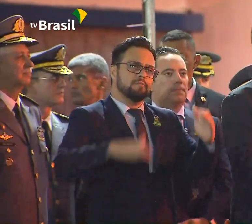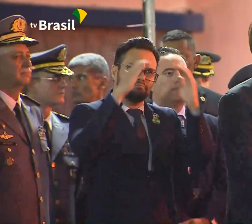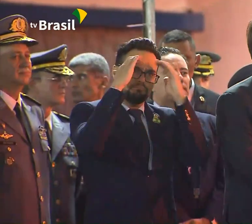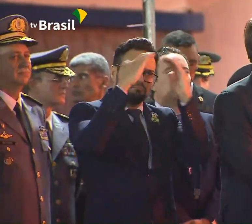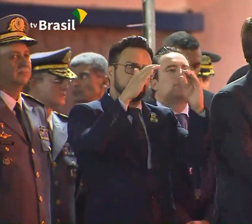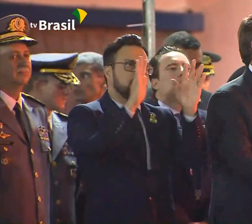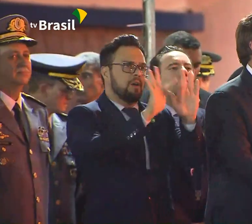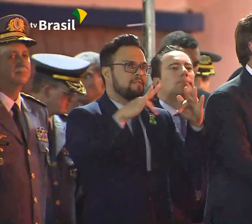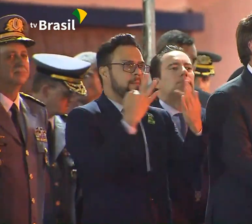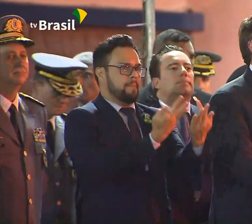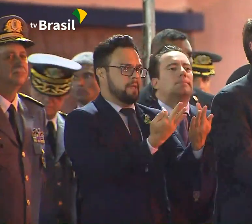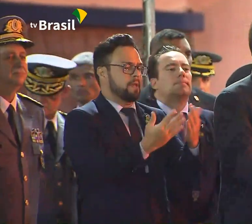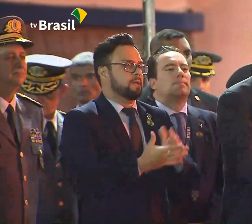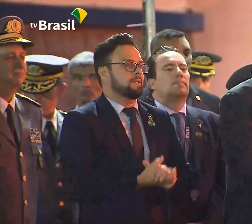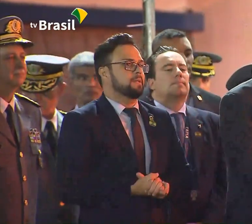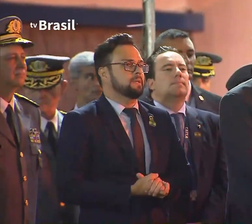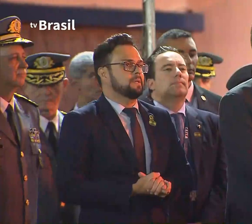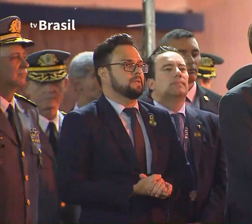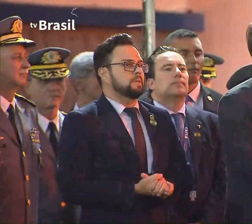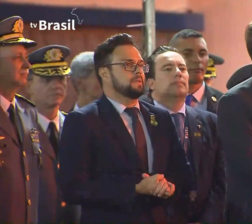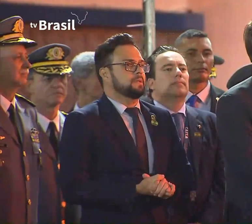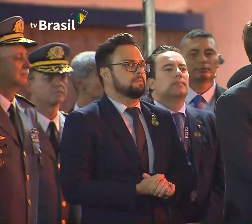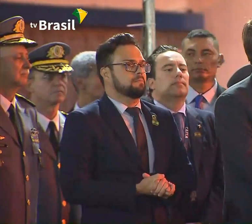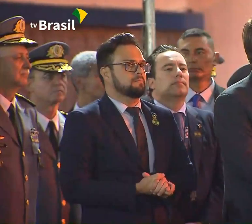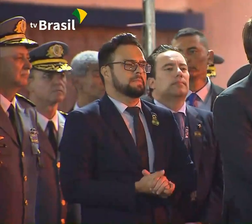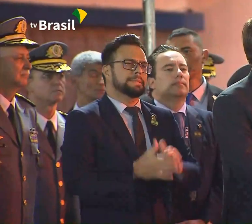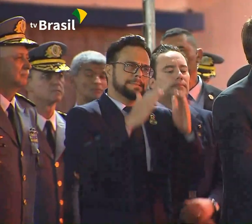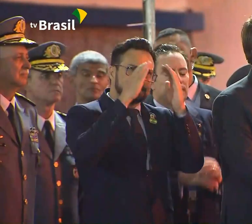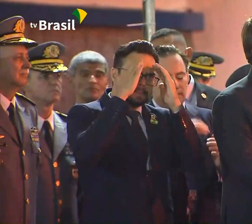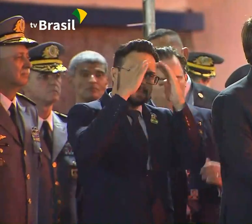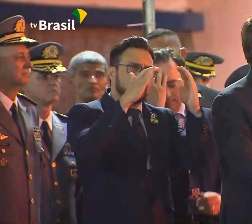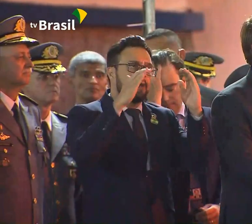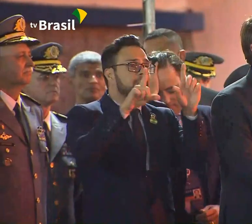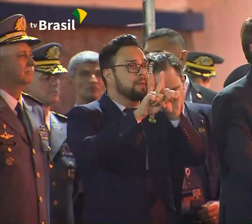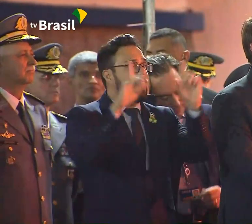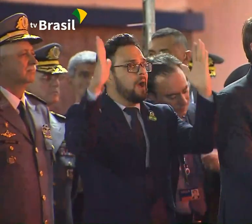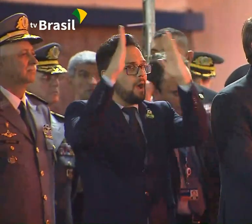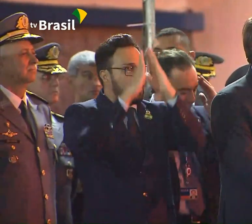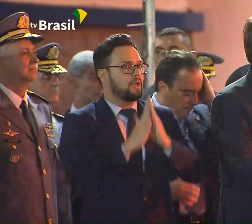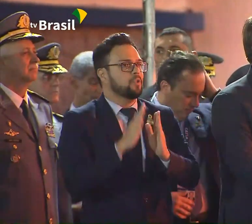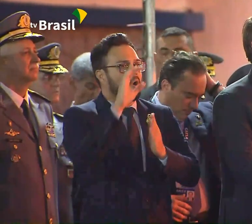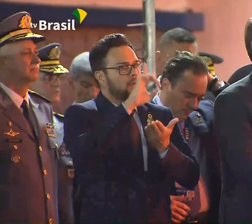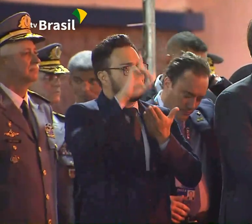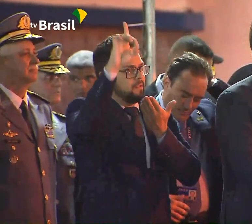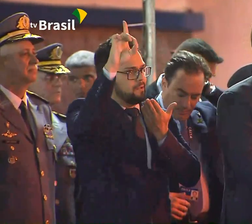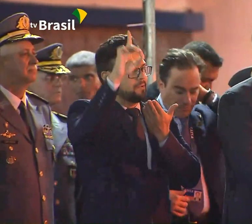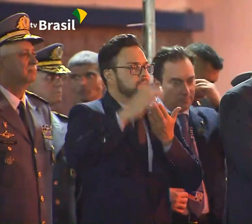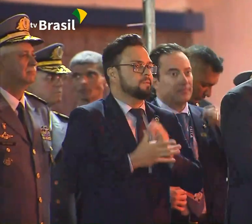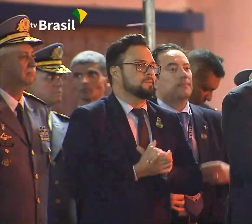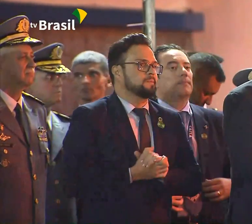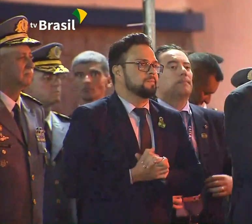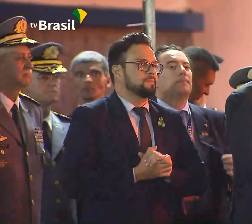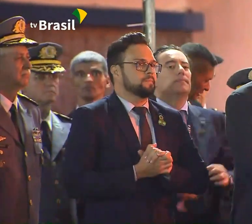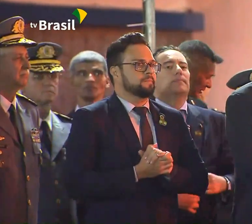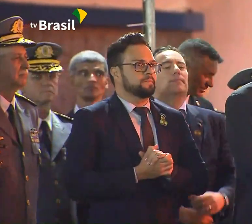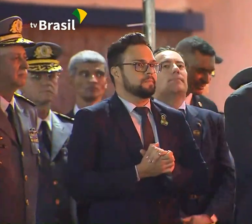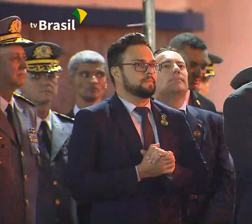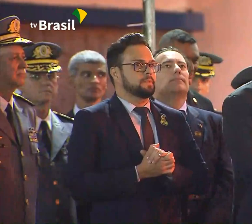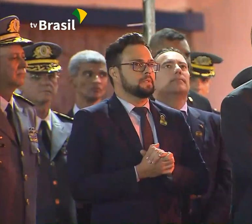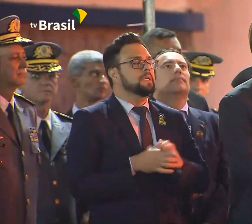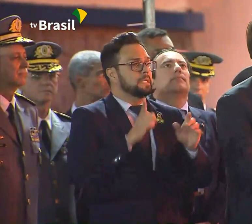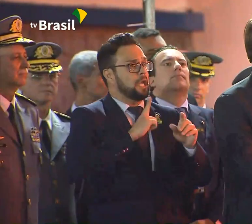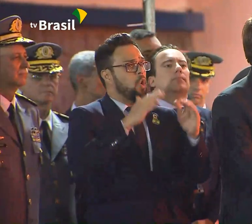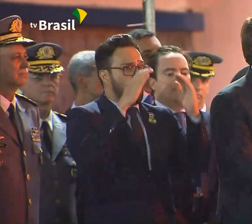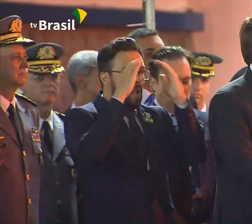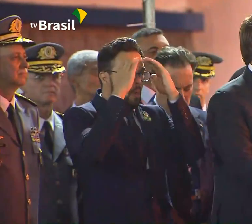família, que teme e adora a Deus, que tem